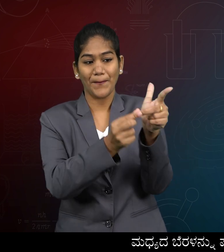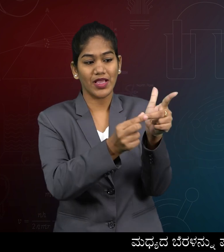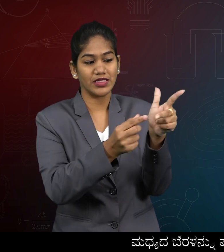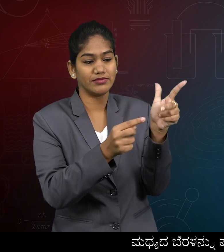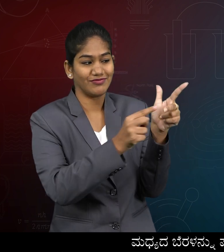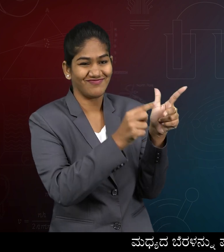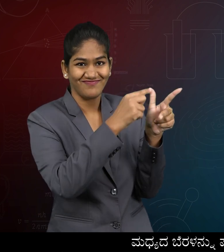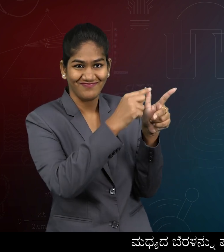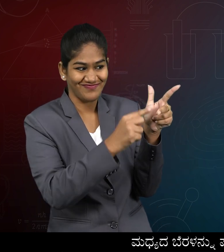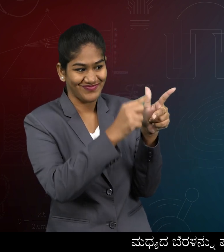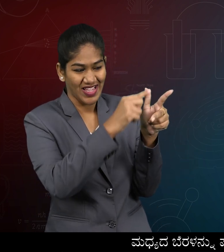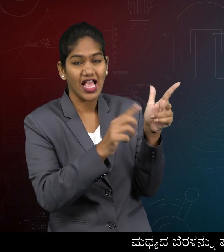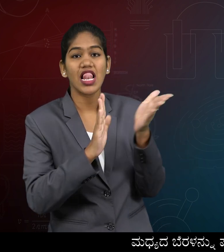ಲಂಬವಾಗಿರುವಂತೆ ಚಾಚಿ